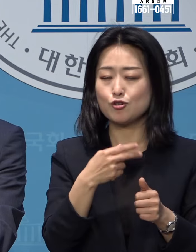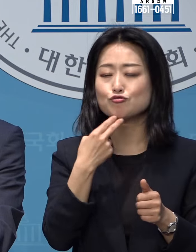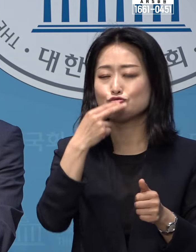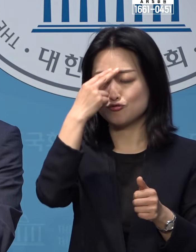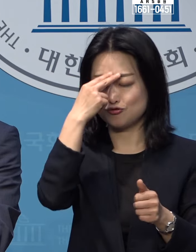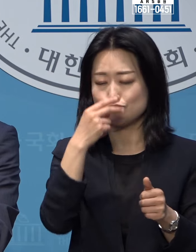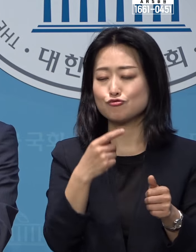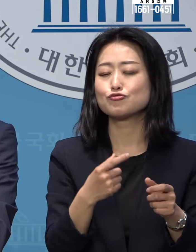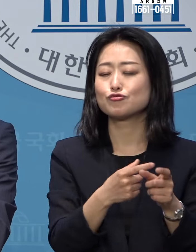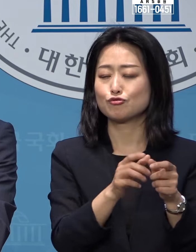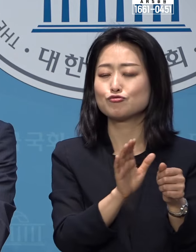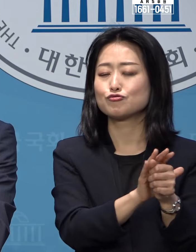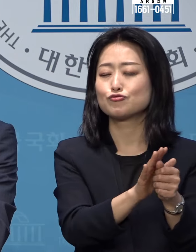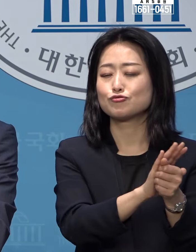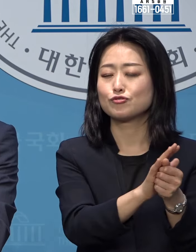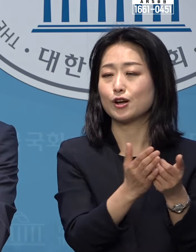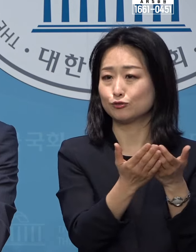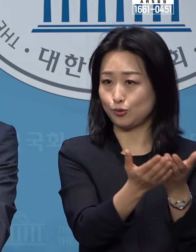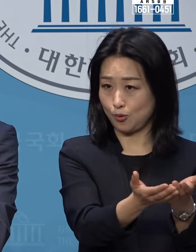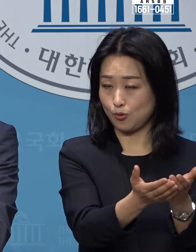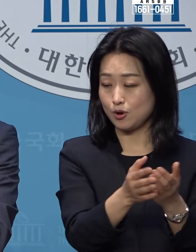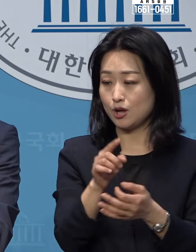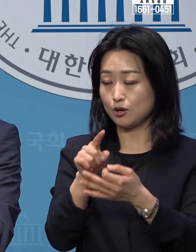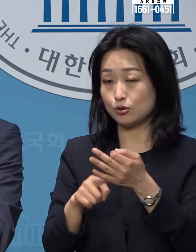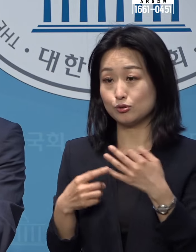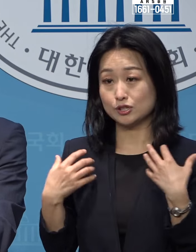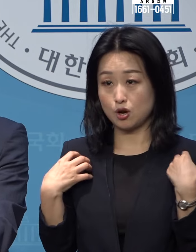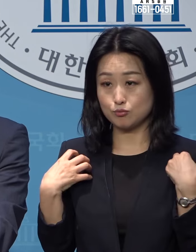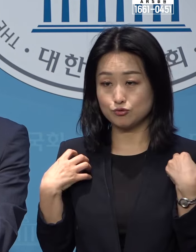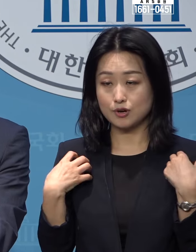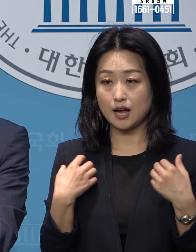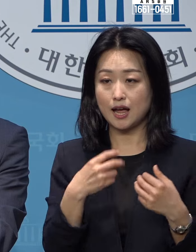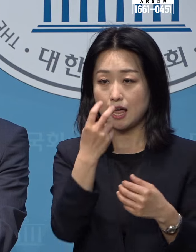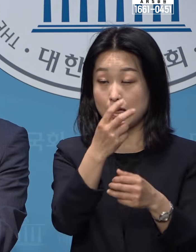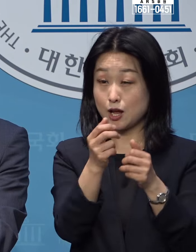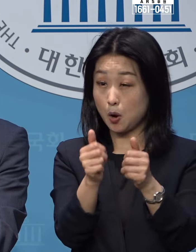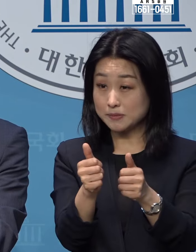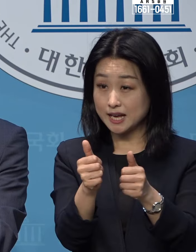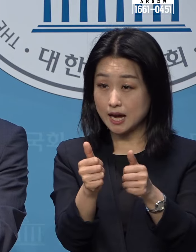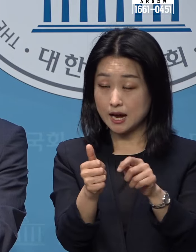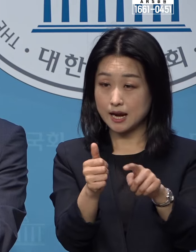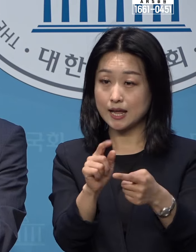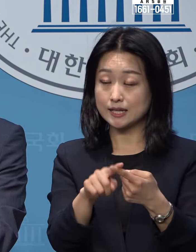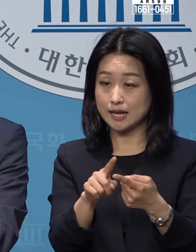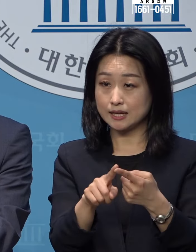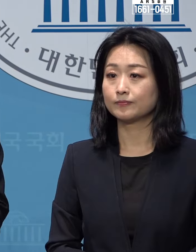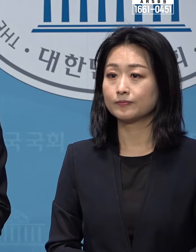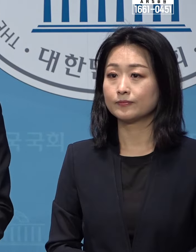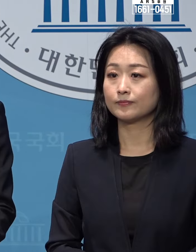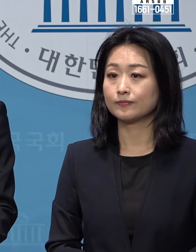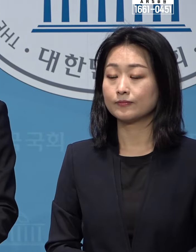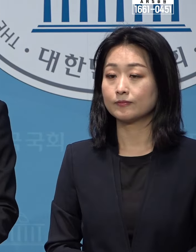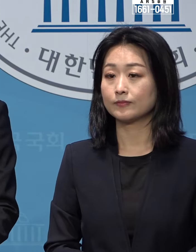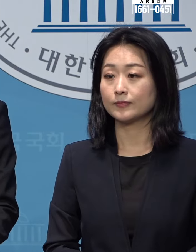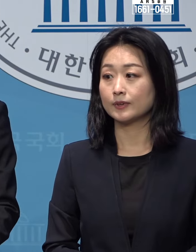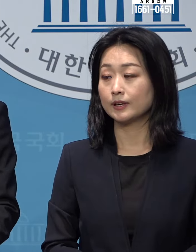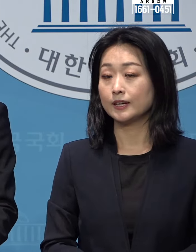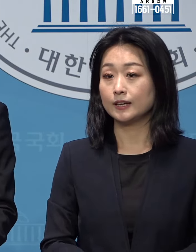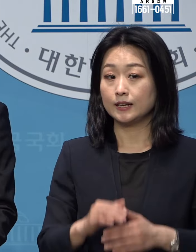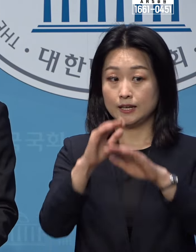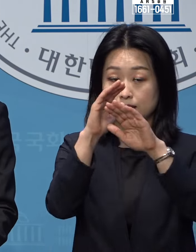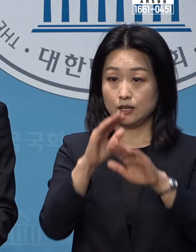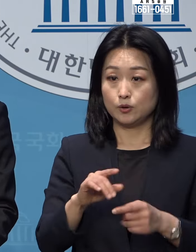의혹도 제기되고 있어 윤석열 정권의 검찰에 대한 국민의 비난이 쏟아지고 있습니다. 이 사건과